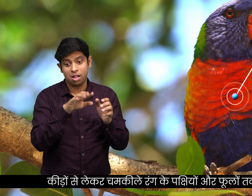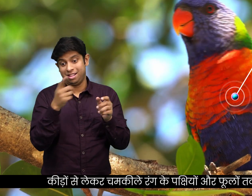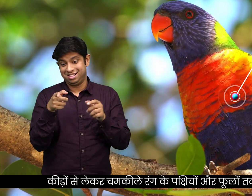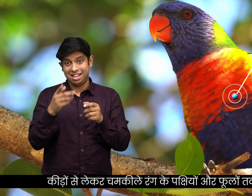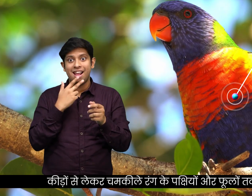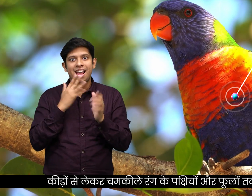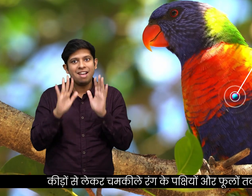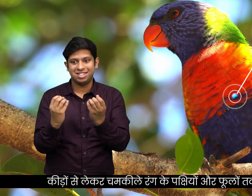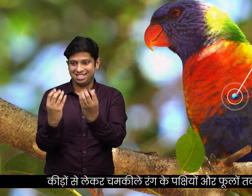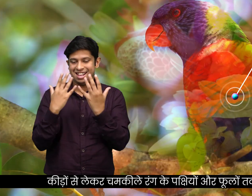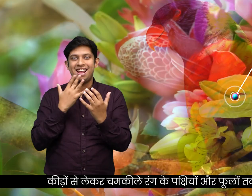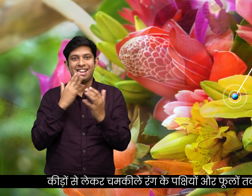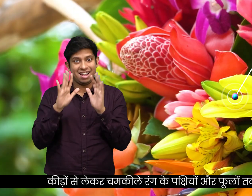होता है।